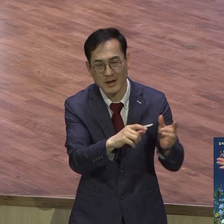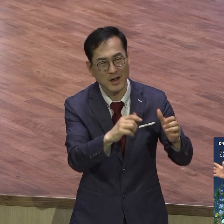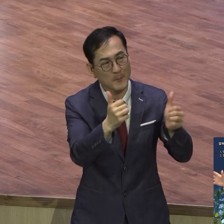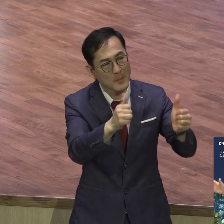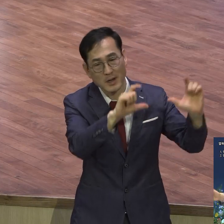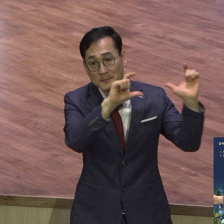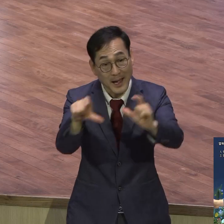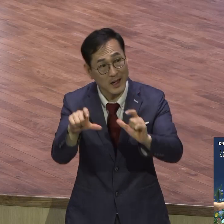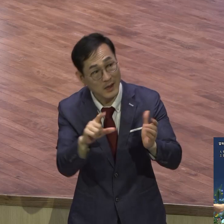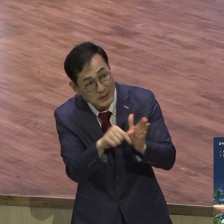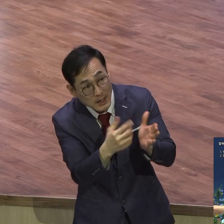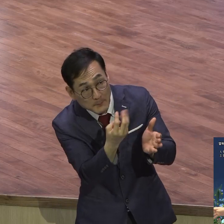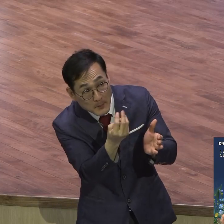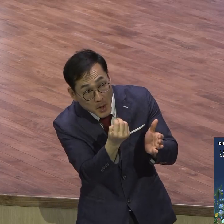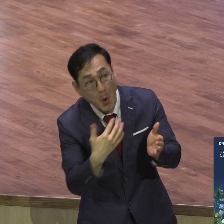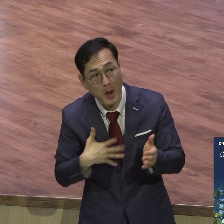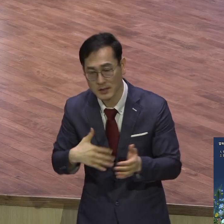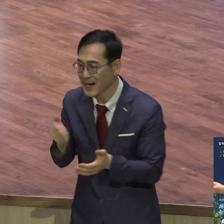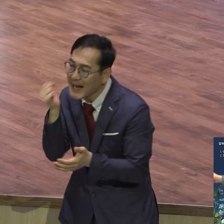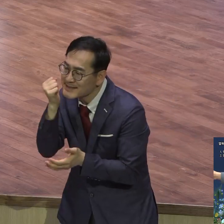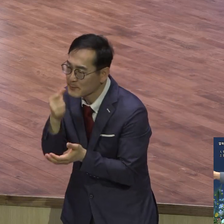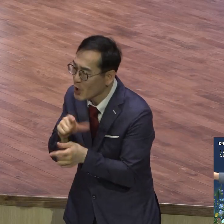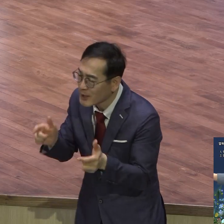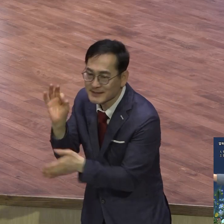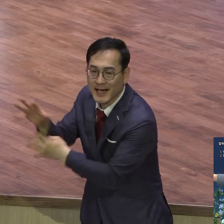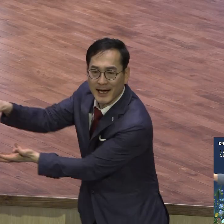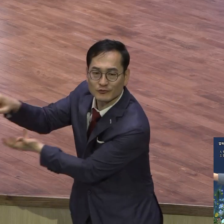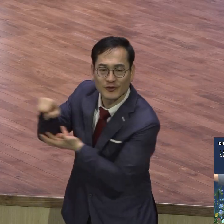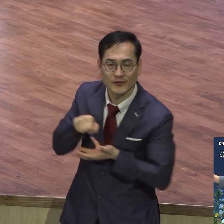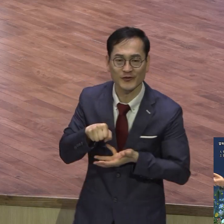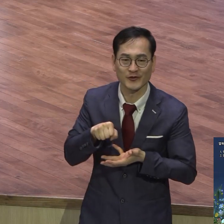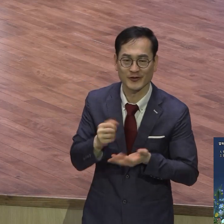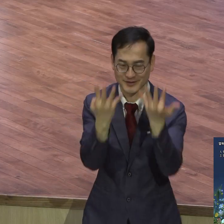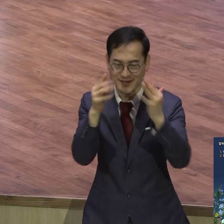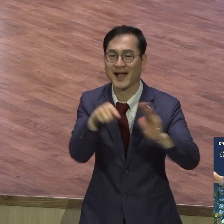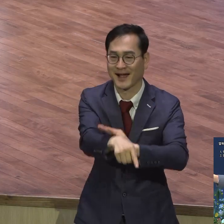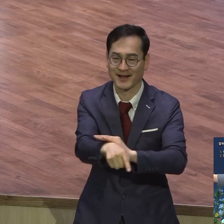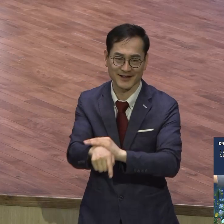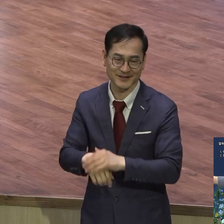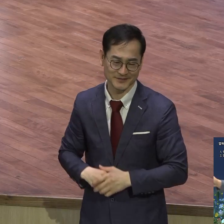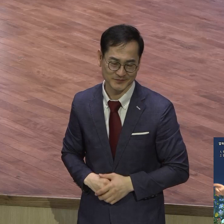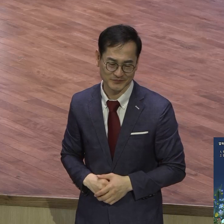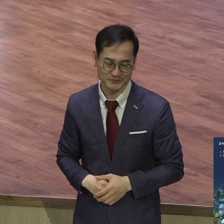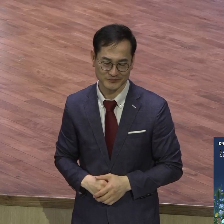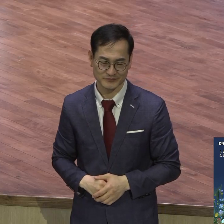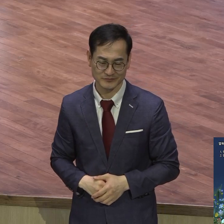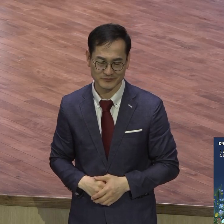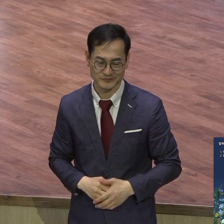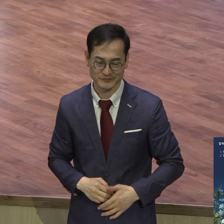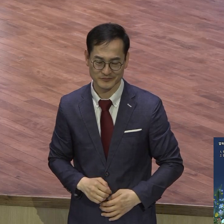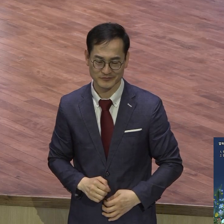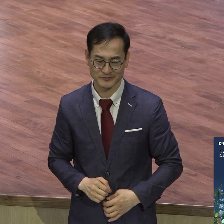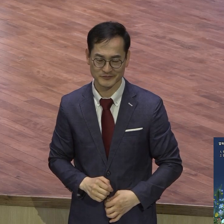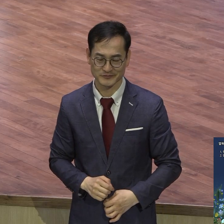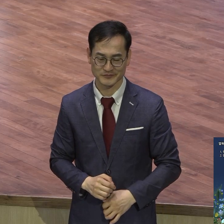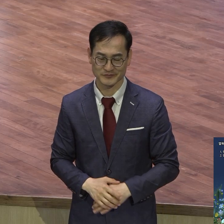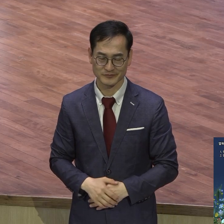쫙쫙쫙쫙 매주 우리 강서유치장에 유치장에 한동안 에 갔다고 안 가더라고